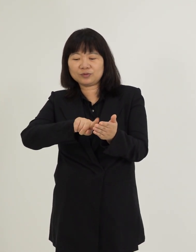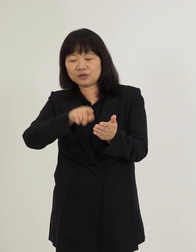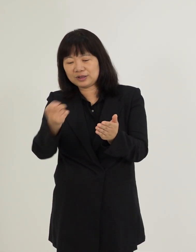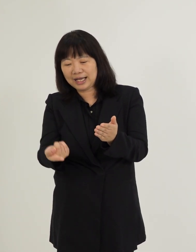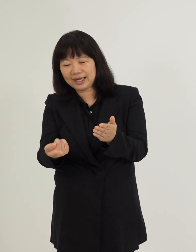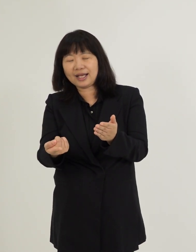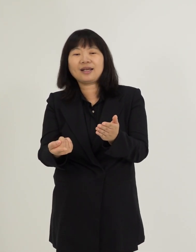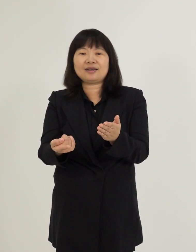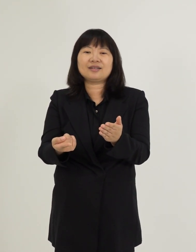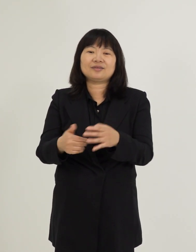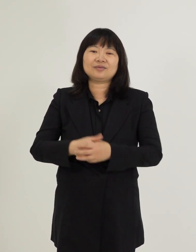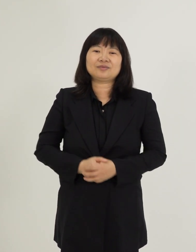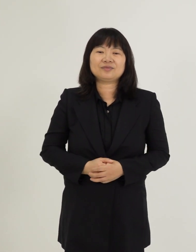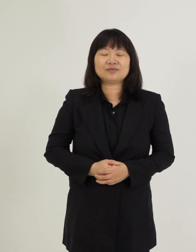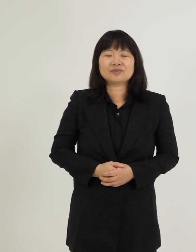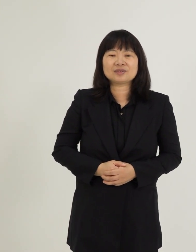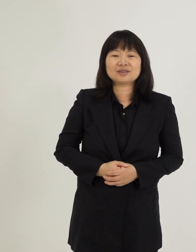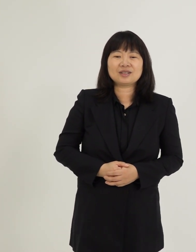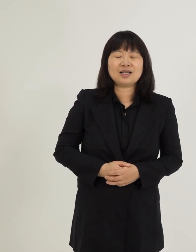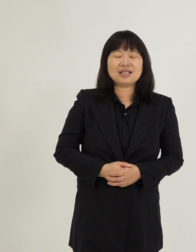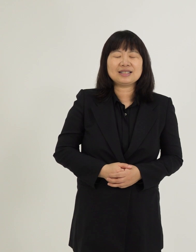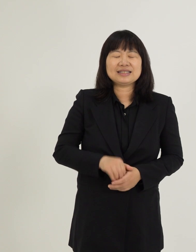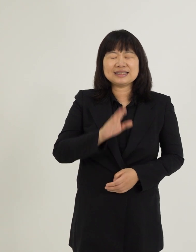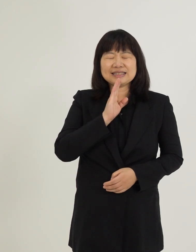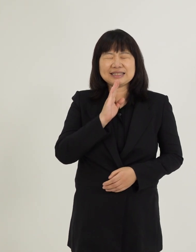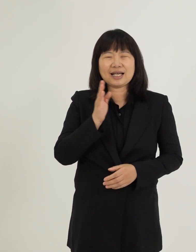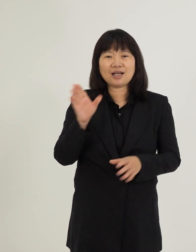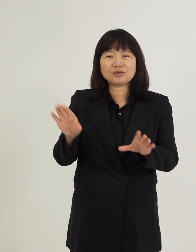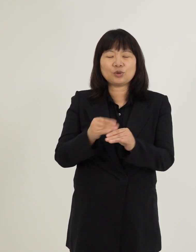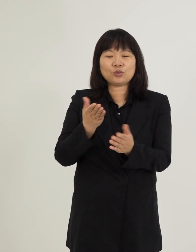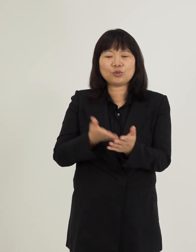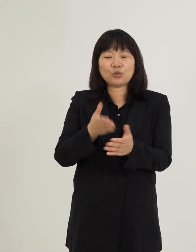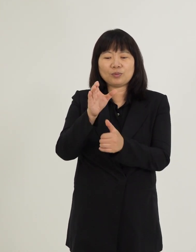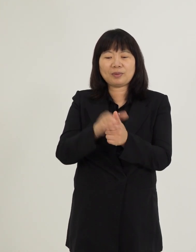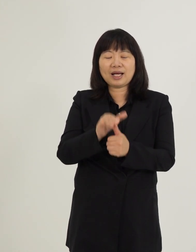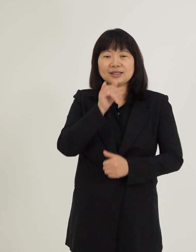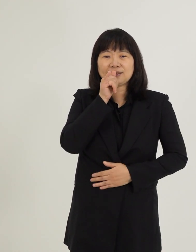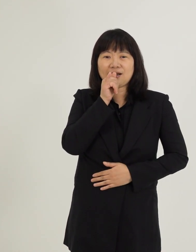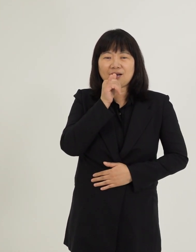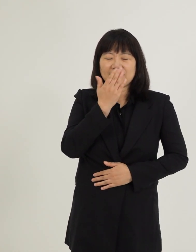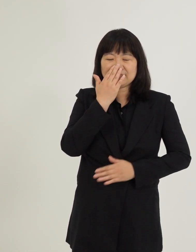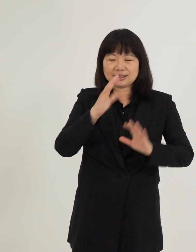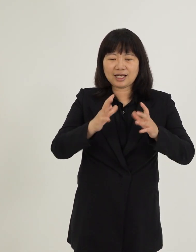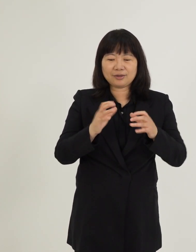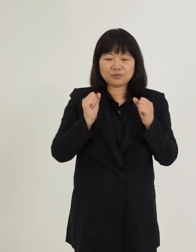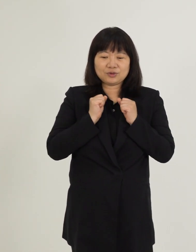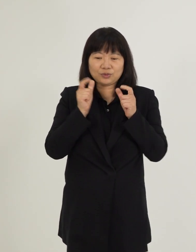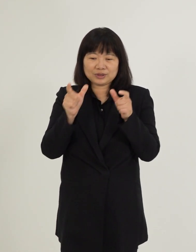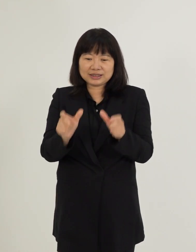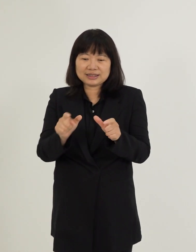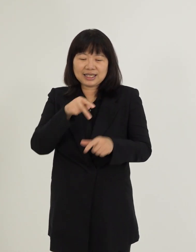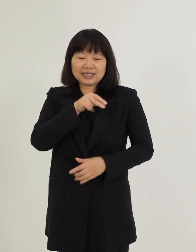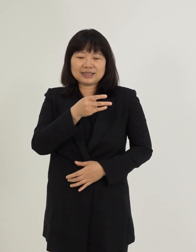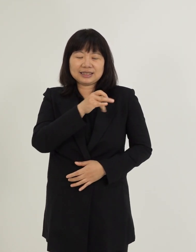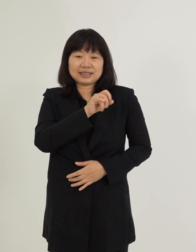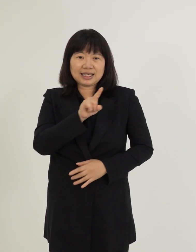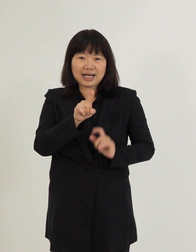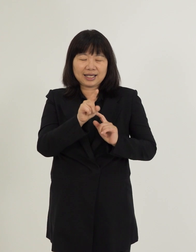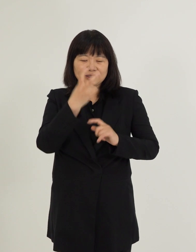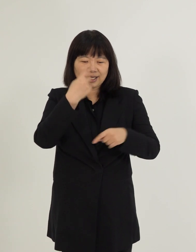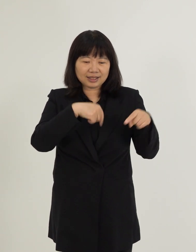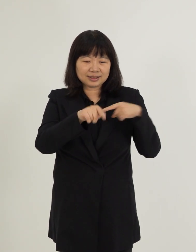그 당시 실질적인 총독은 이스라엘 북쪽 지역의 시리아를 다스리는